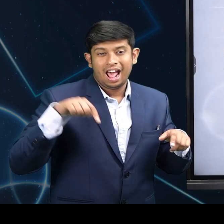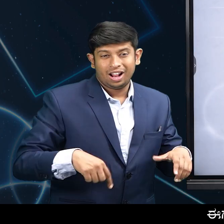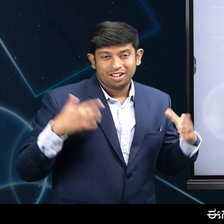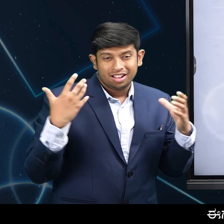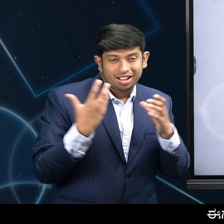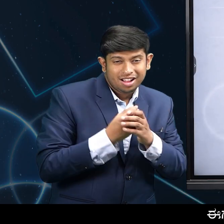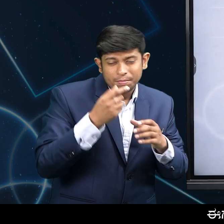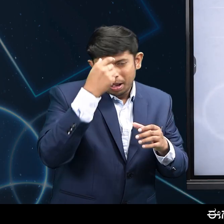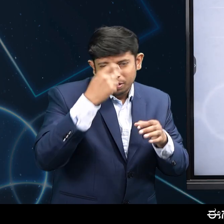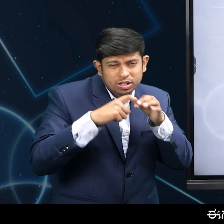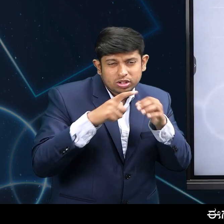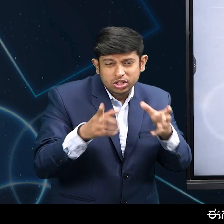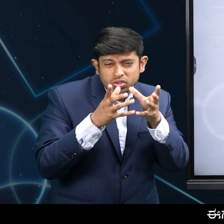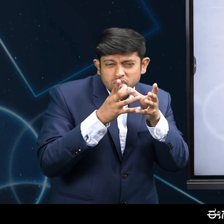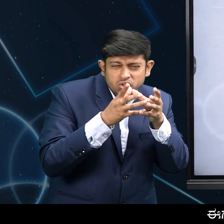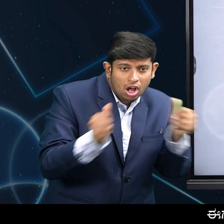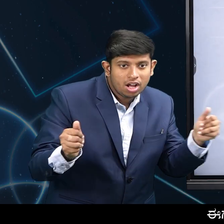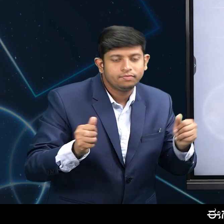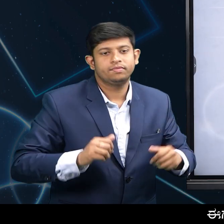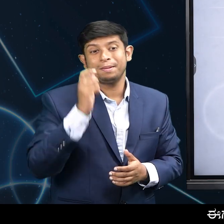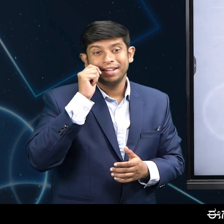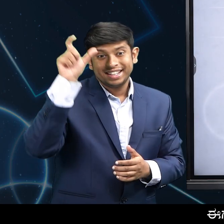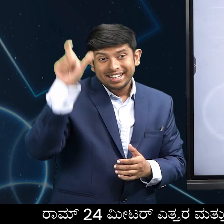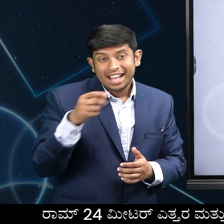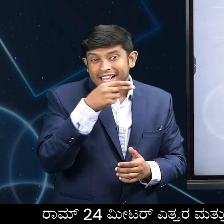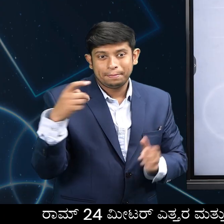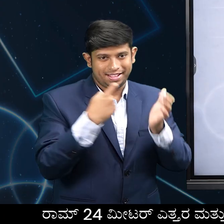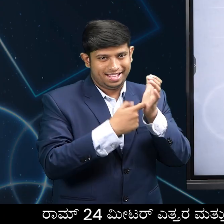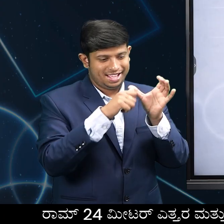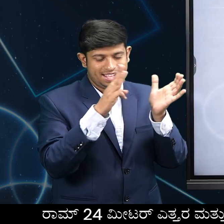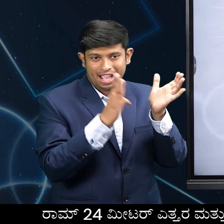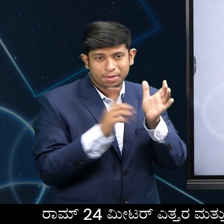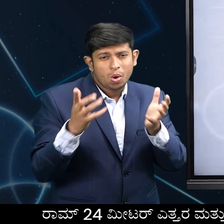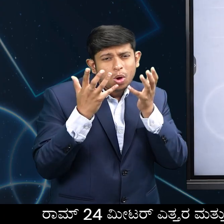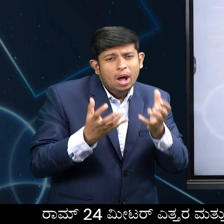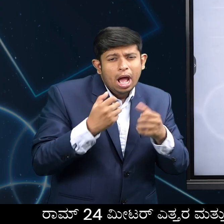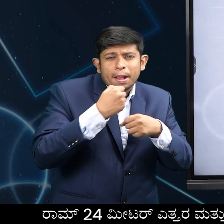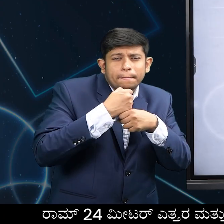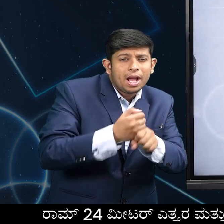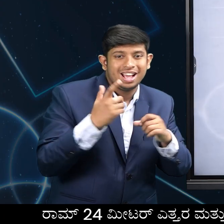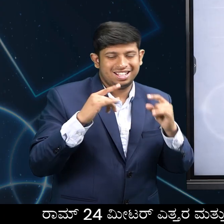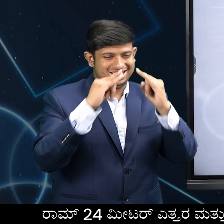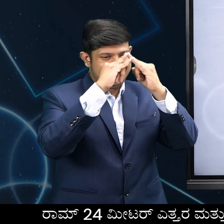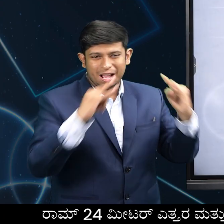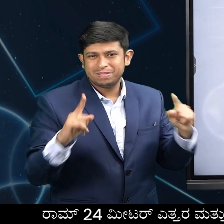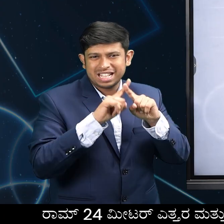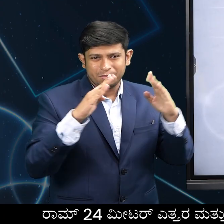ಈಗ ನಾವು ಸಮಸ್ಯೆಯನ್ನ ಪರಿಹರಿಸ್ತೇವೆ. ರಾಮ್ 24 ಮೀಟರ್ ಎತ್ತರ ಮತ್ತು 7 ಮೀಟರ್ ತ್ರಿಜ್ಯದ